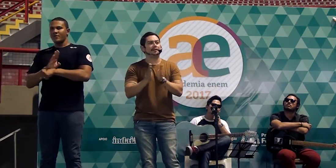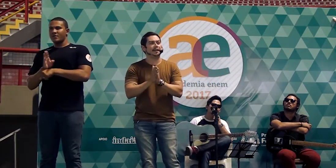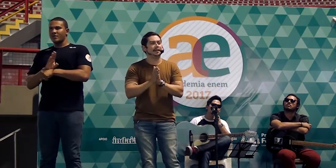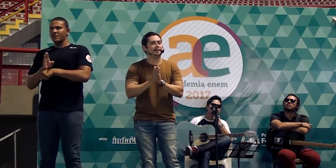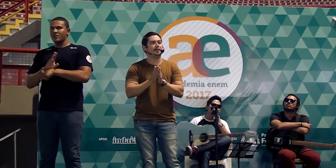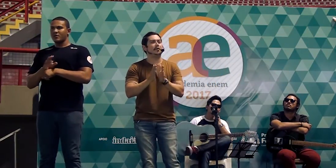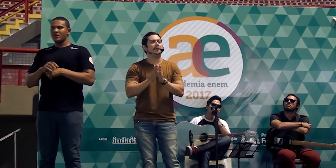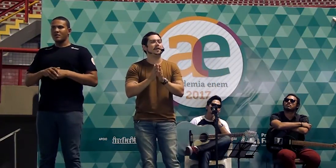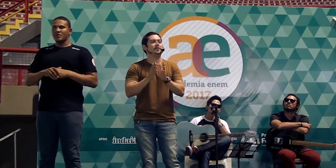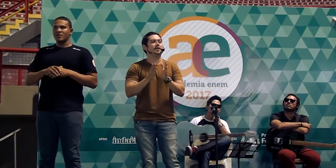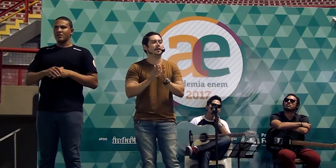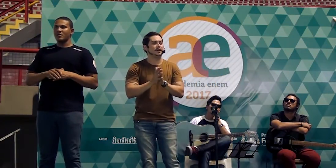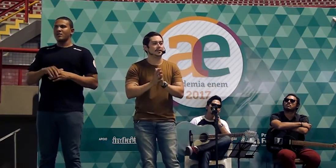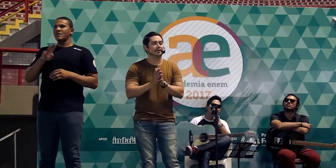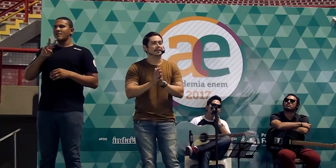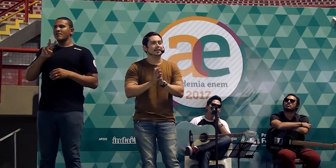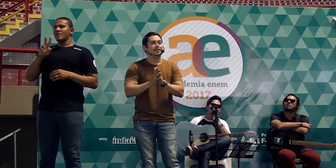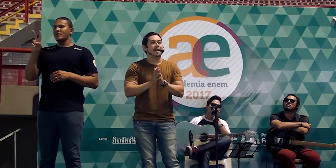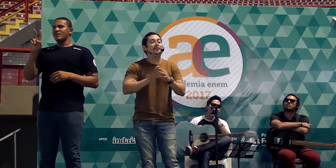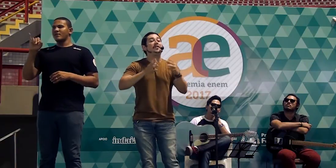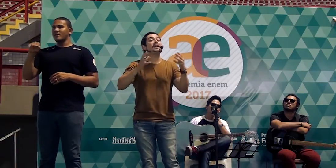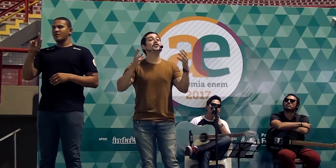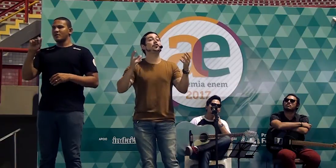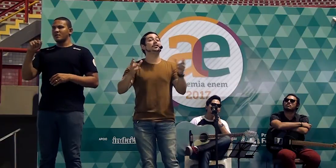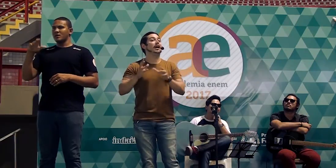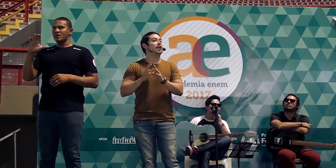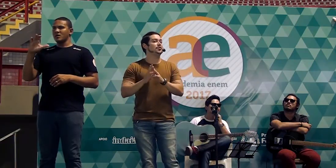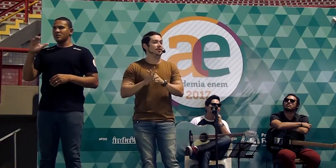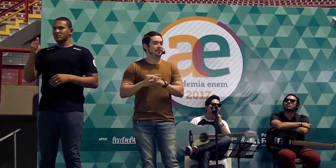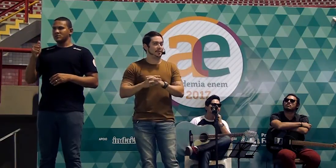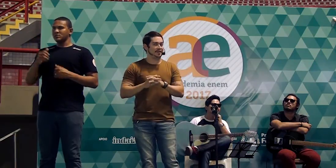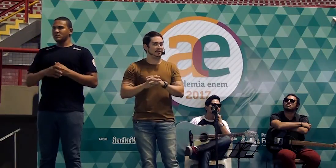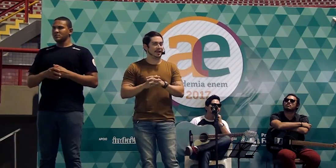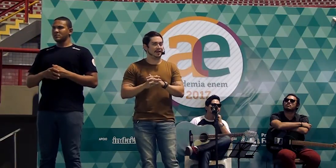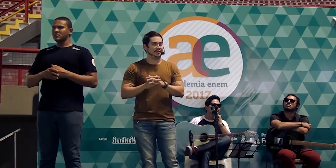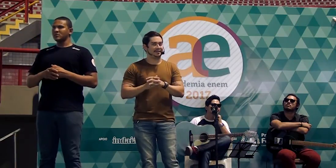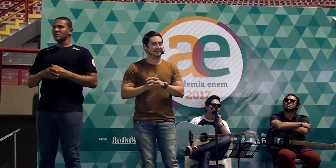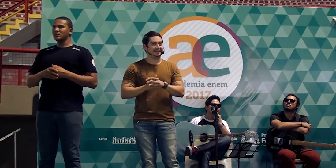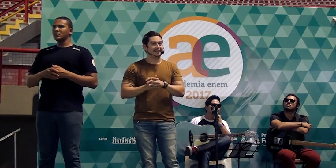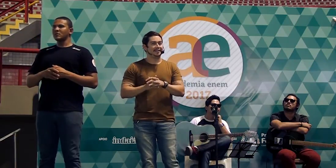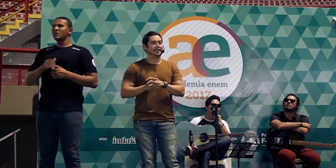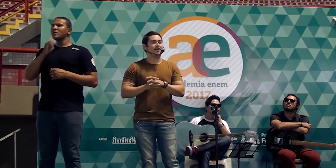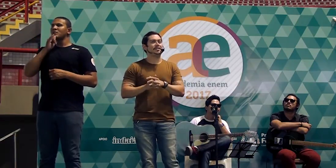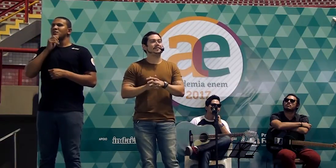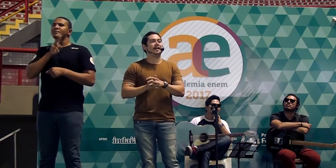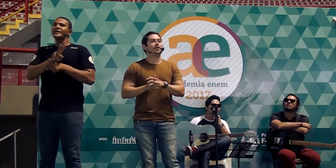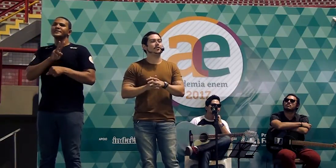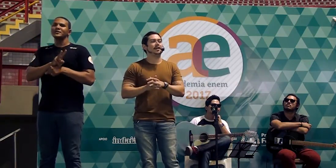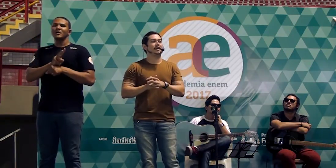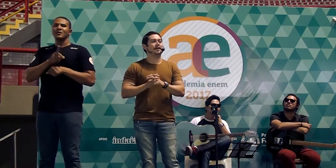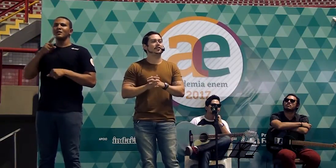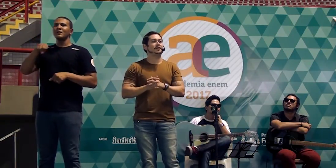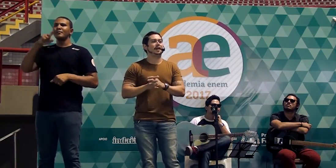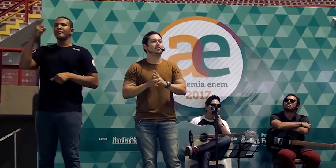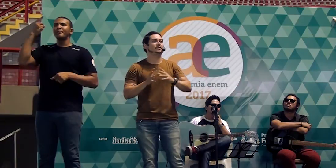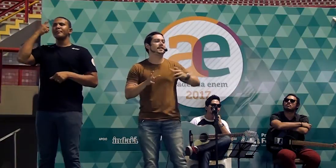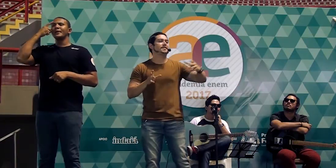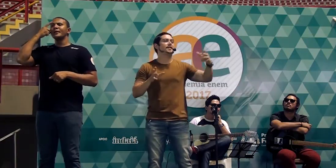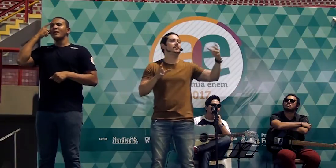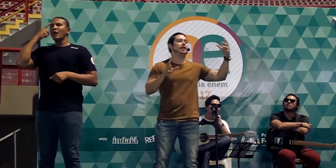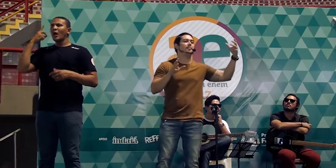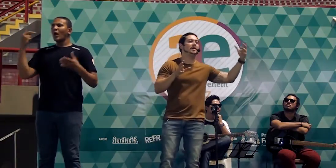V de Vendetta ou V de Vingança. É ficcional, jovem, o personagem. Tem gente até hoje que acredita